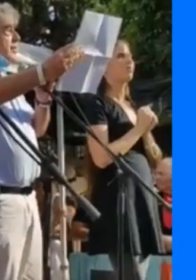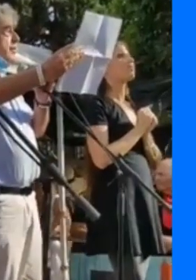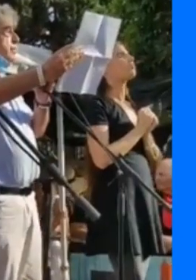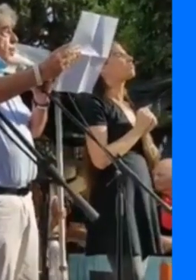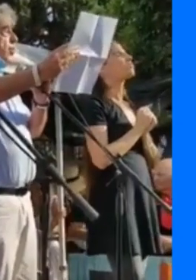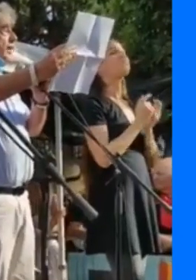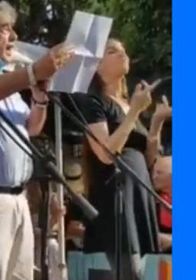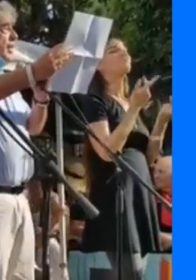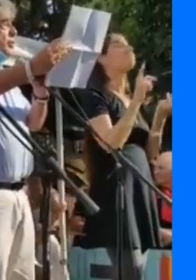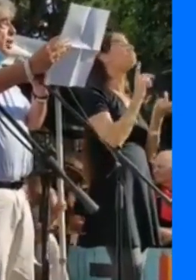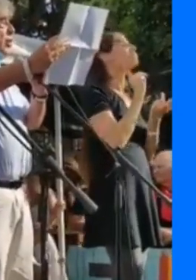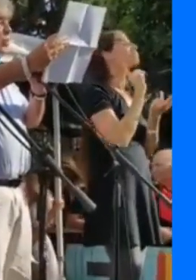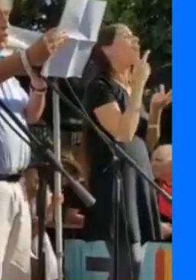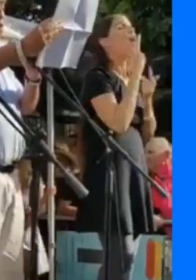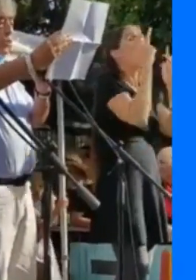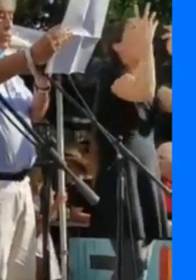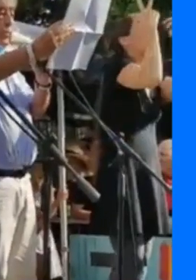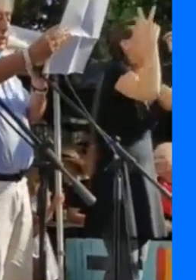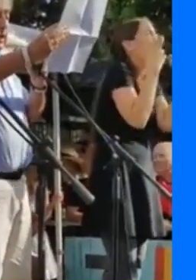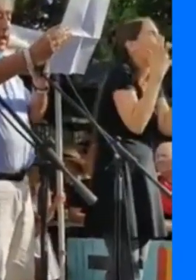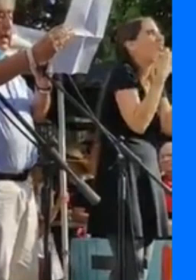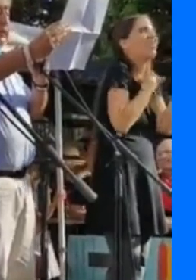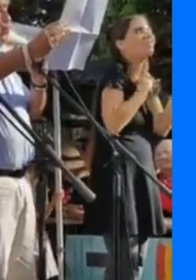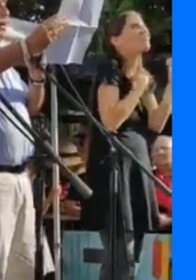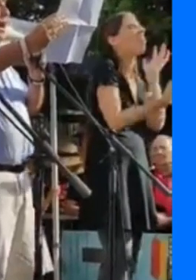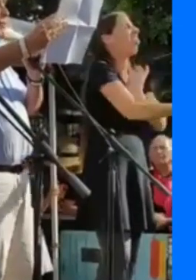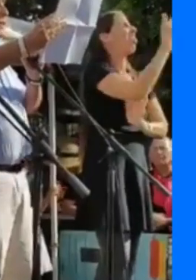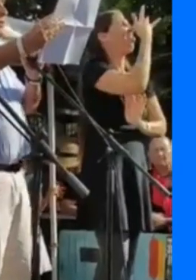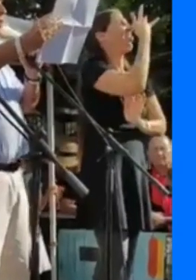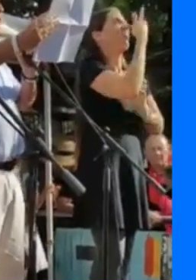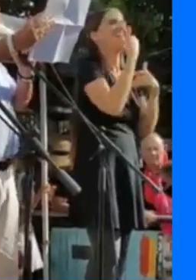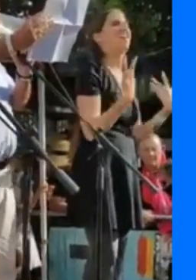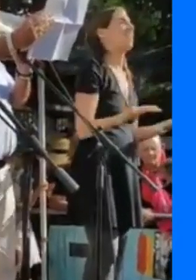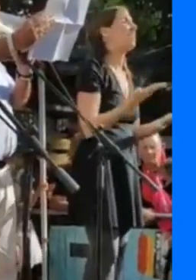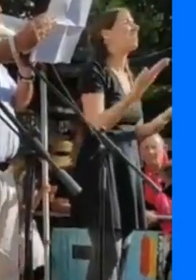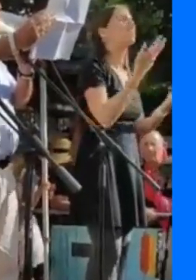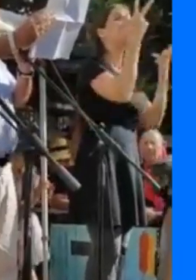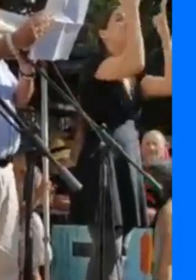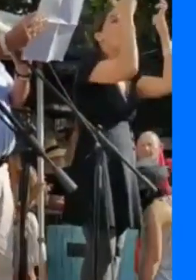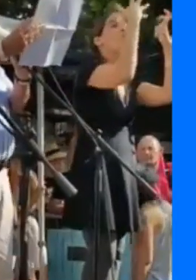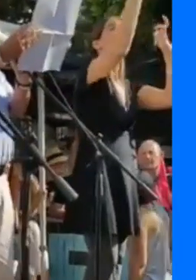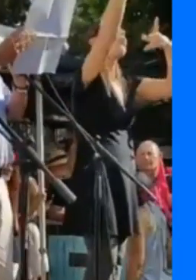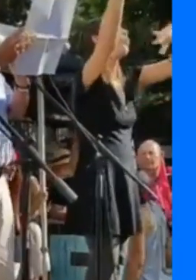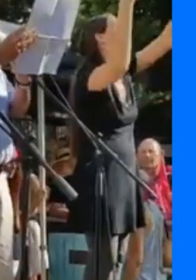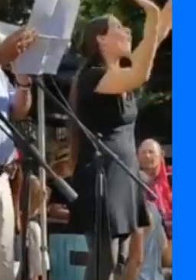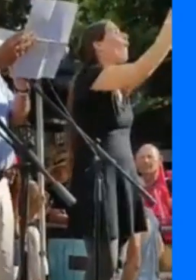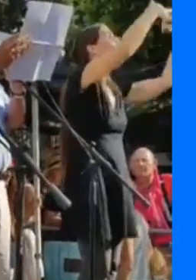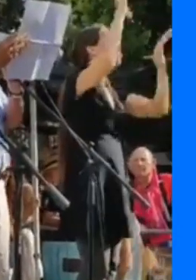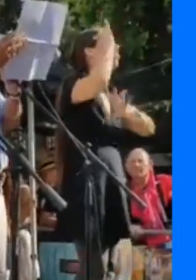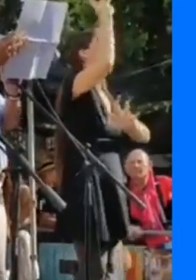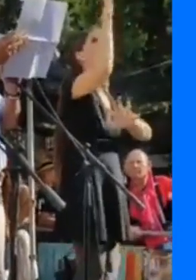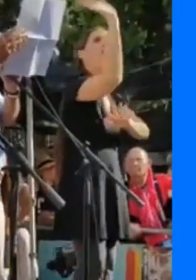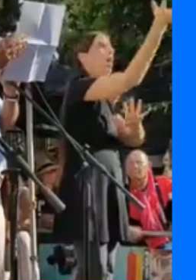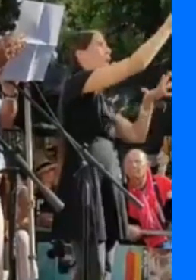כל ציפיותיי שלא מולאו. את כולם נשא רוחות הטירוף, את